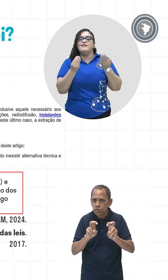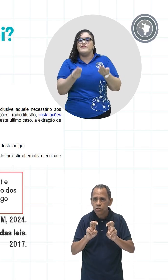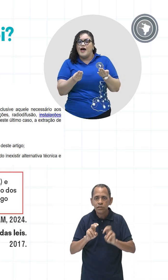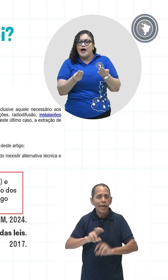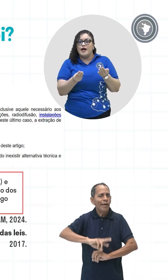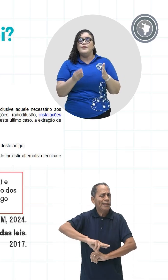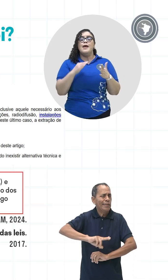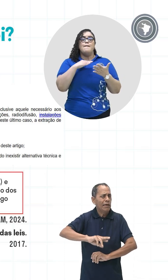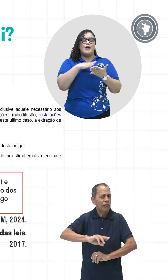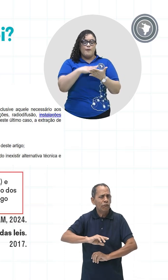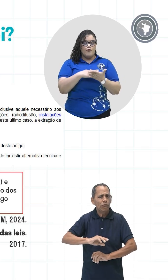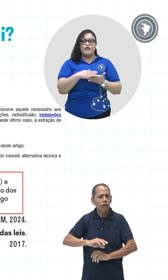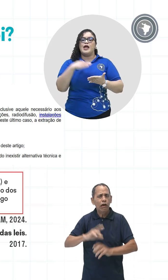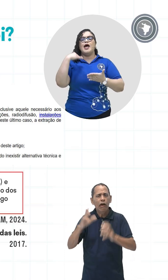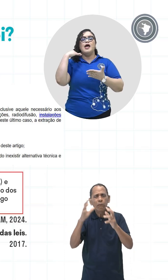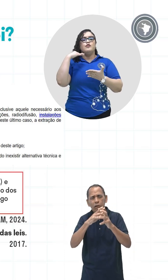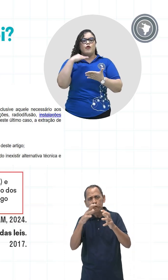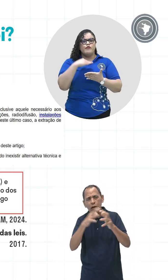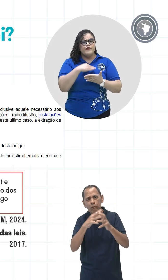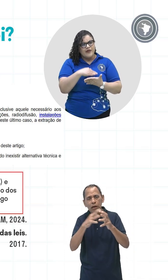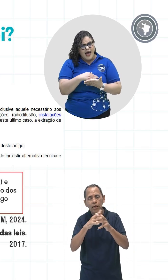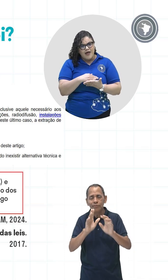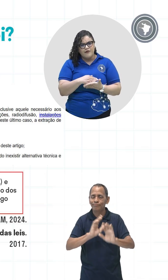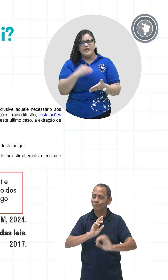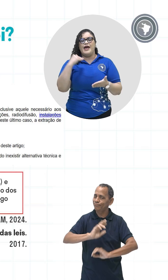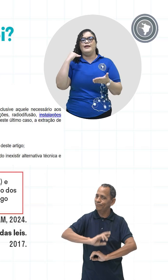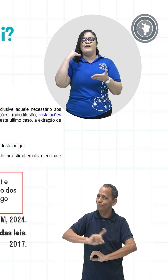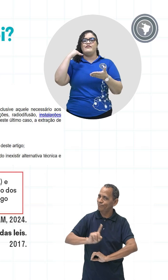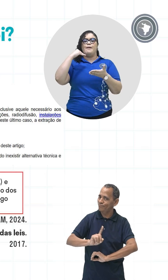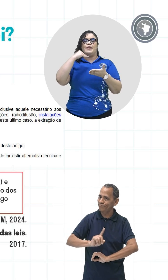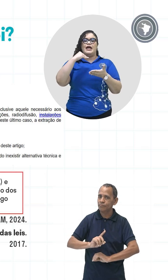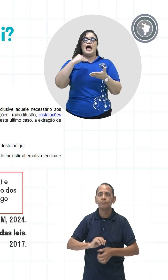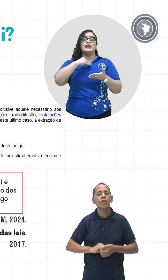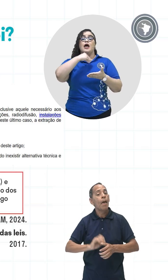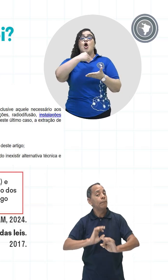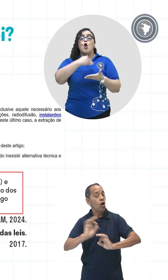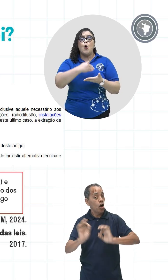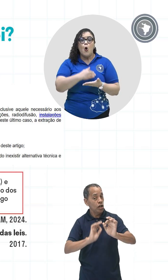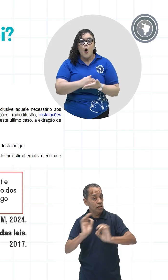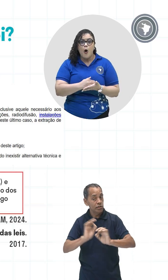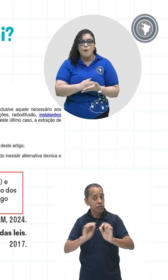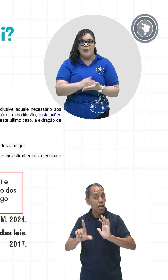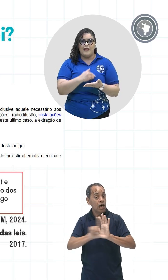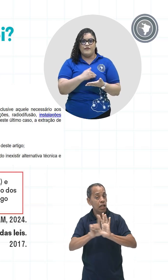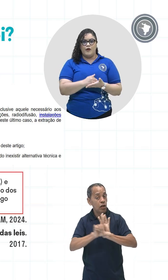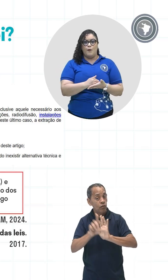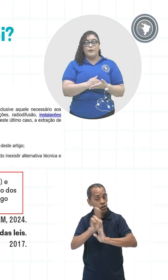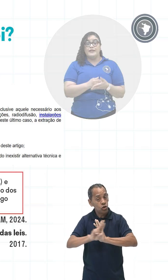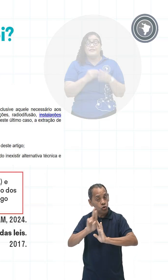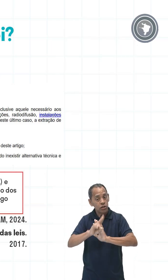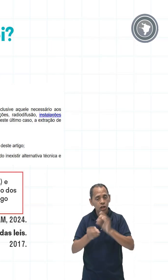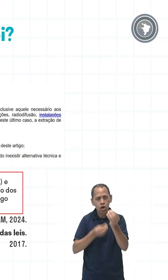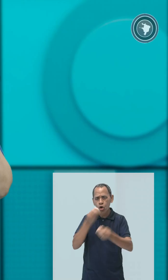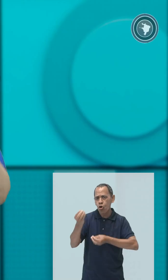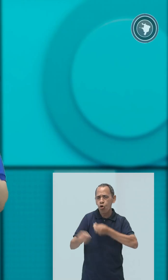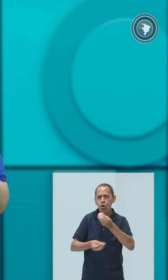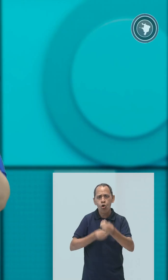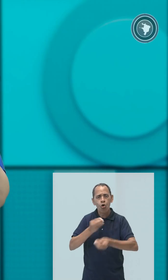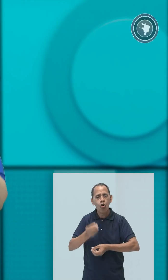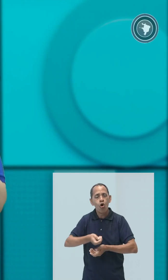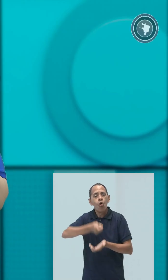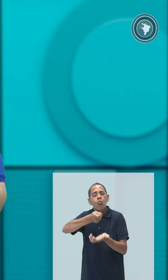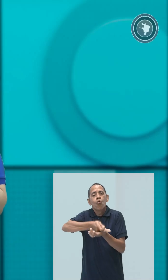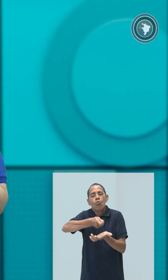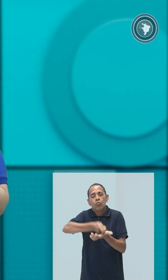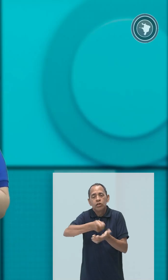organizar, para mostrar todos os casos em que a lei deve ser aplicada, como ela deve ser cumprida, então